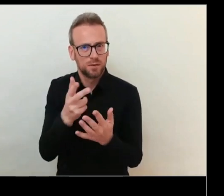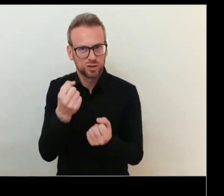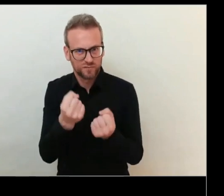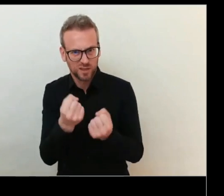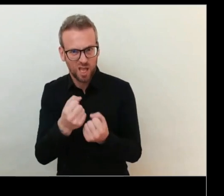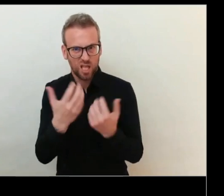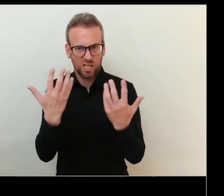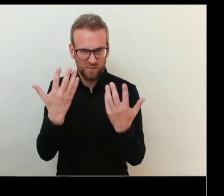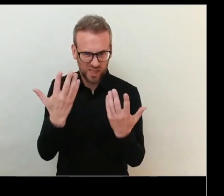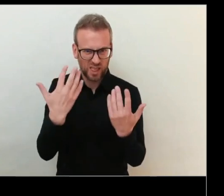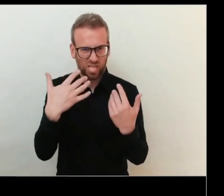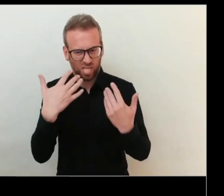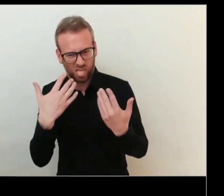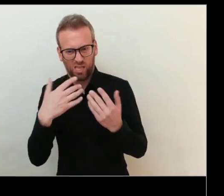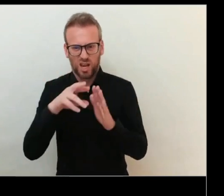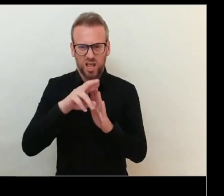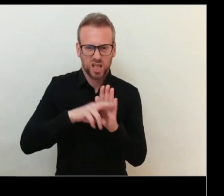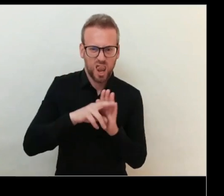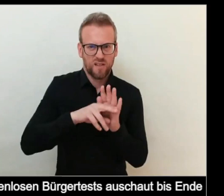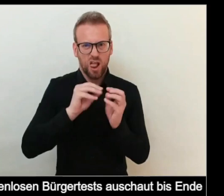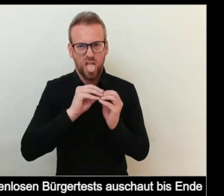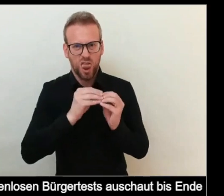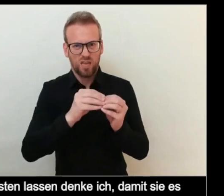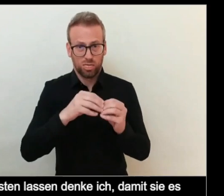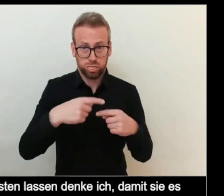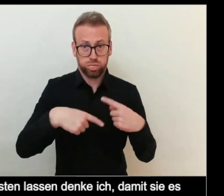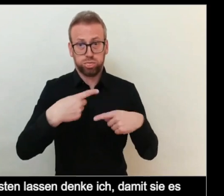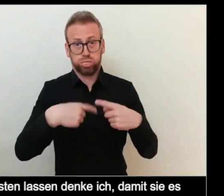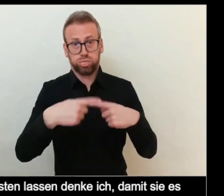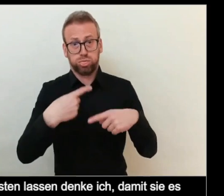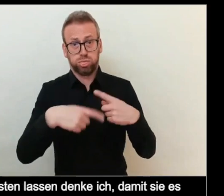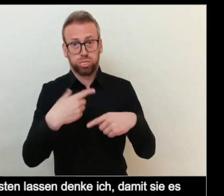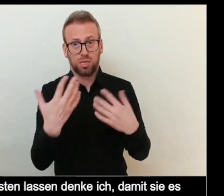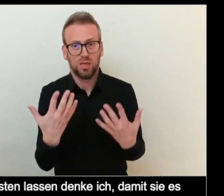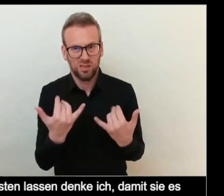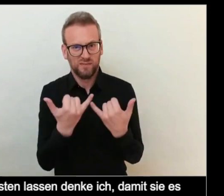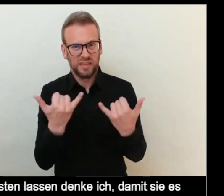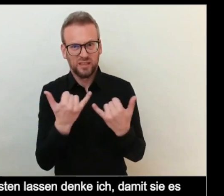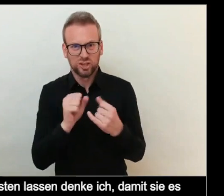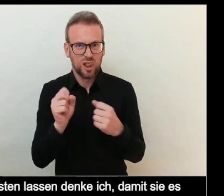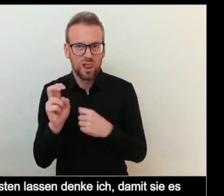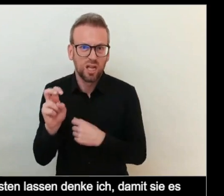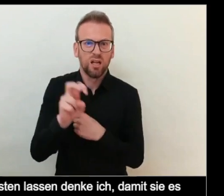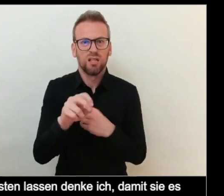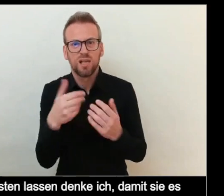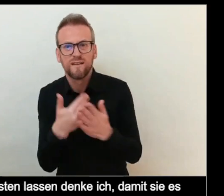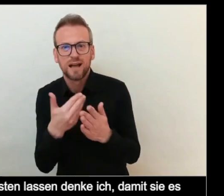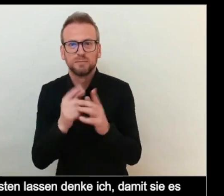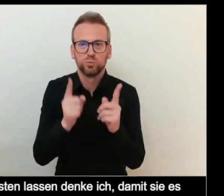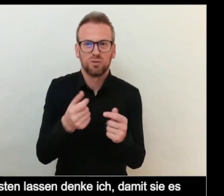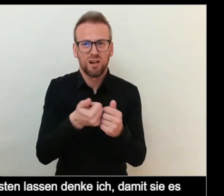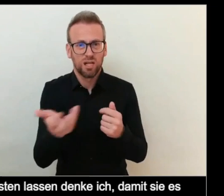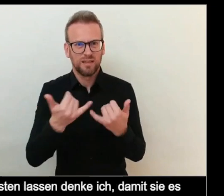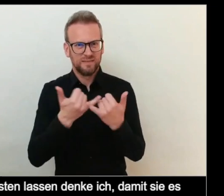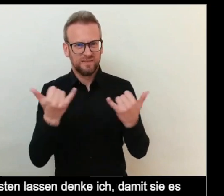vielleicht zu der Frage kostenlose Tests würde ich an den Kollegen Gesundheitsminister verweisen, weil wir haben heute sozusagen diesen Grundsatzbeschluss gefasst,